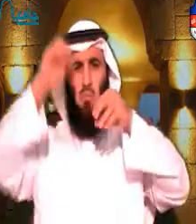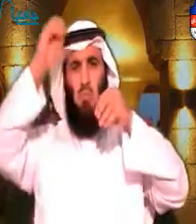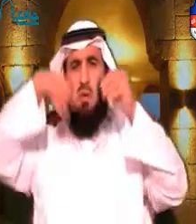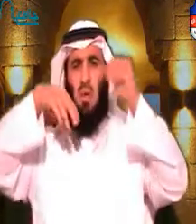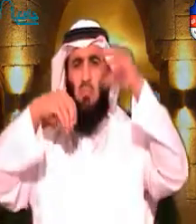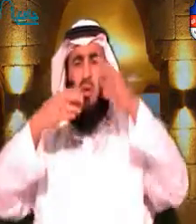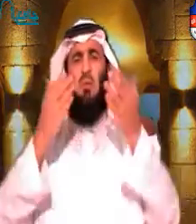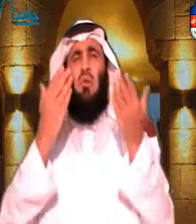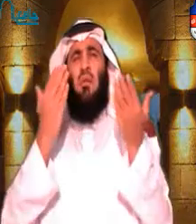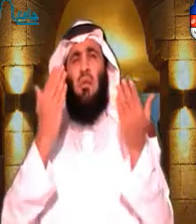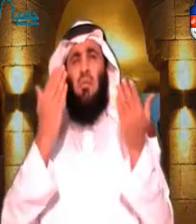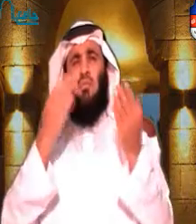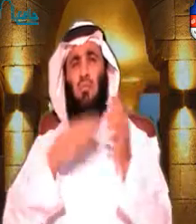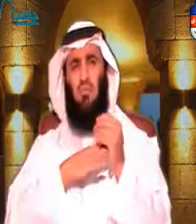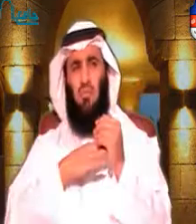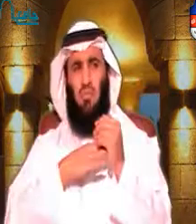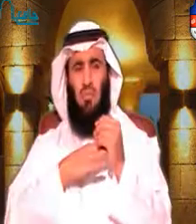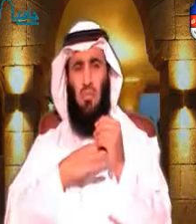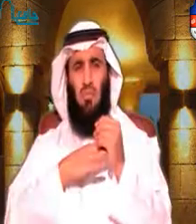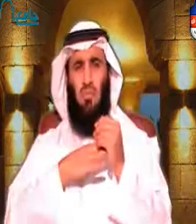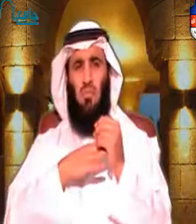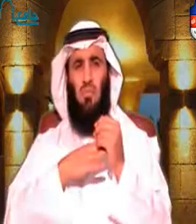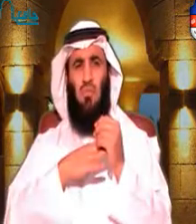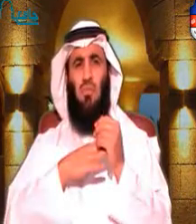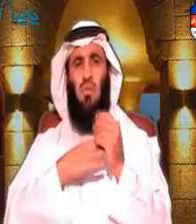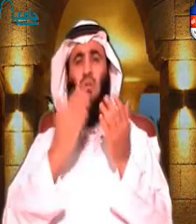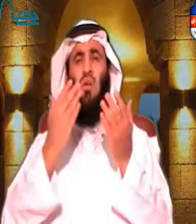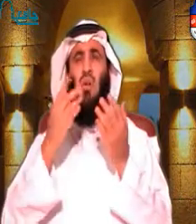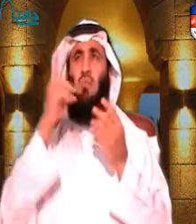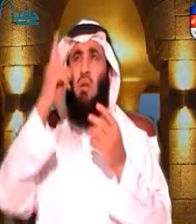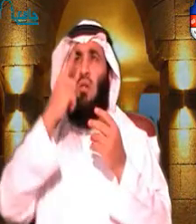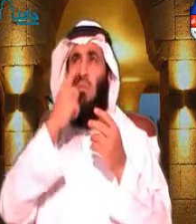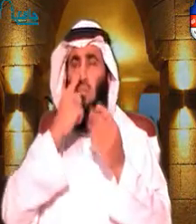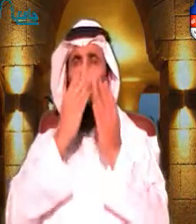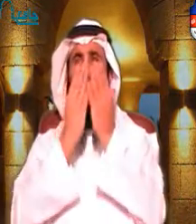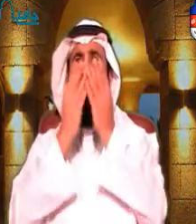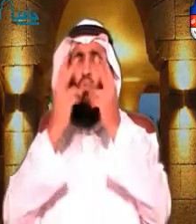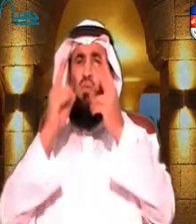اللهم أنزل علينا الغيث مدرارا يا سميع الدعاء. أنزل علينا من